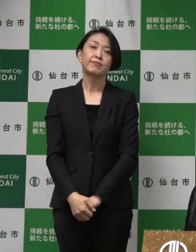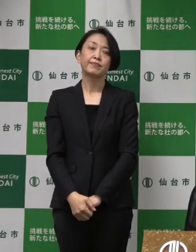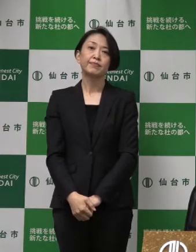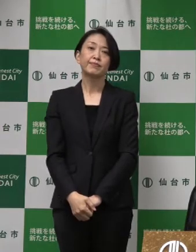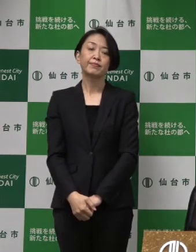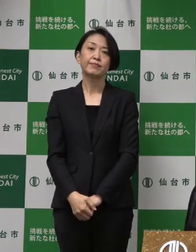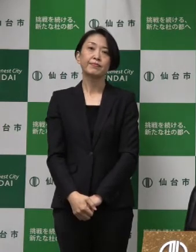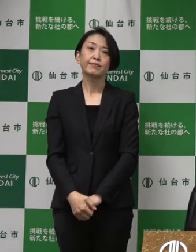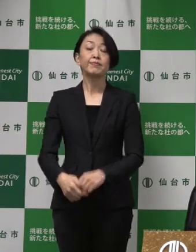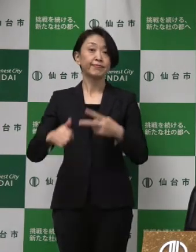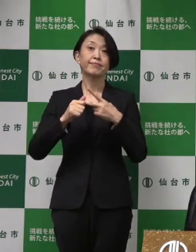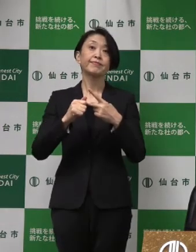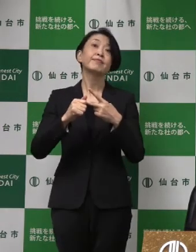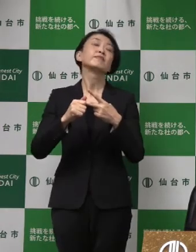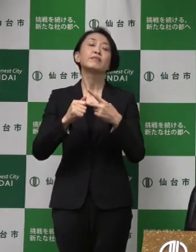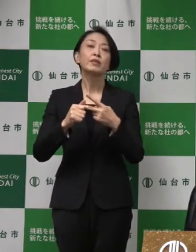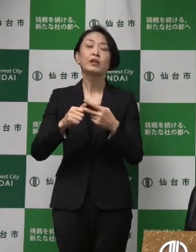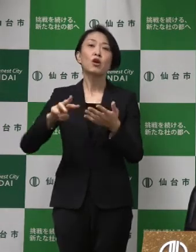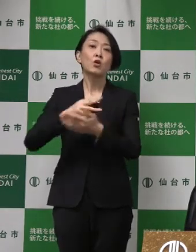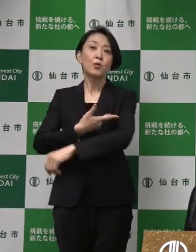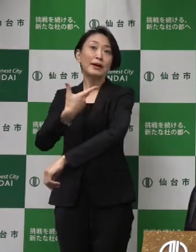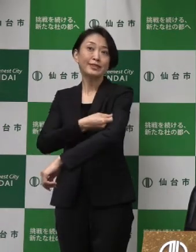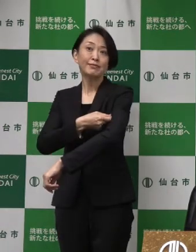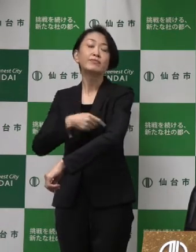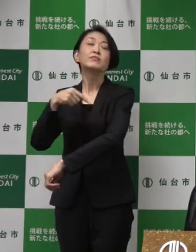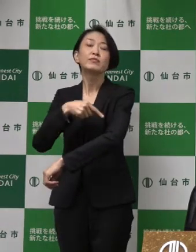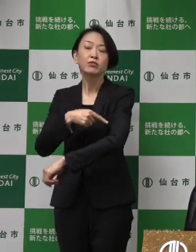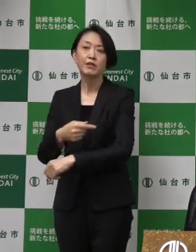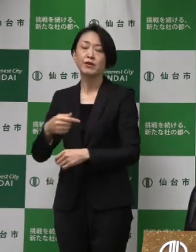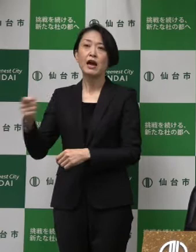さらにワクチンの早期接種に加えまして、